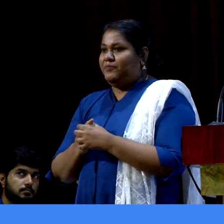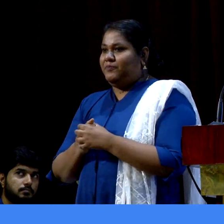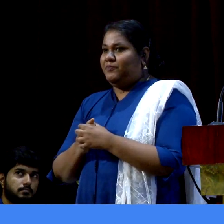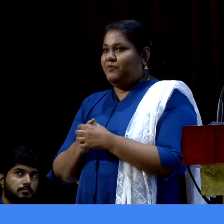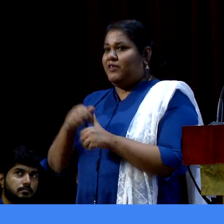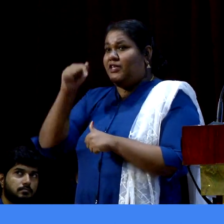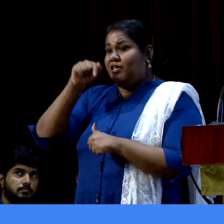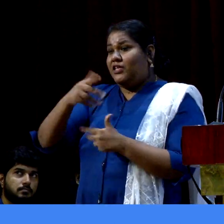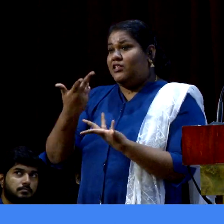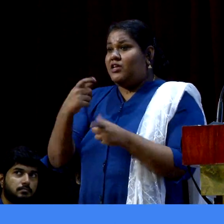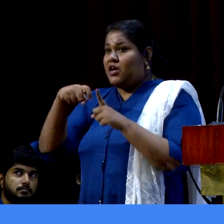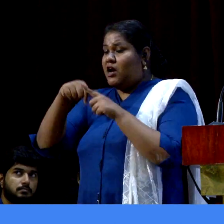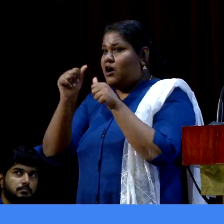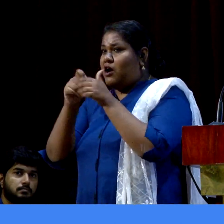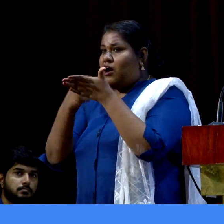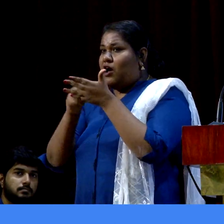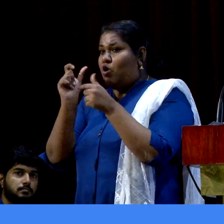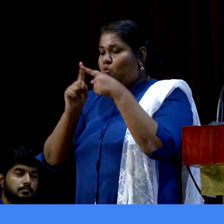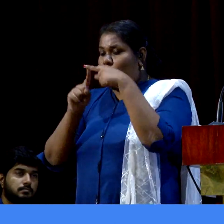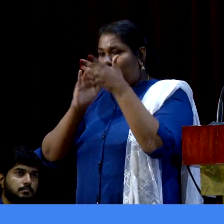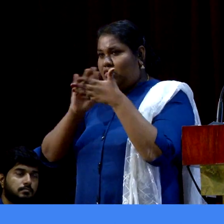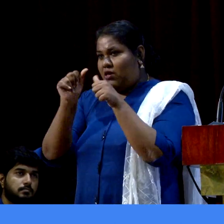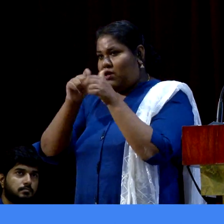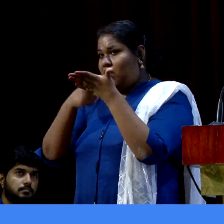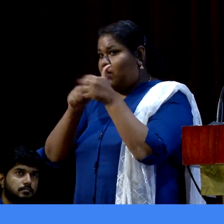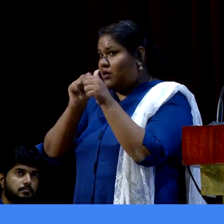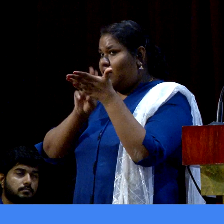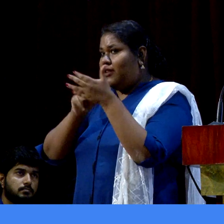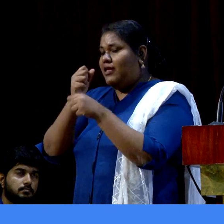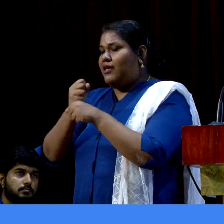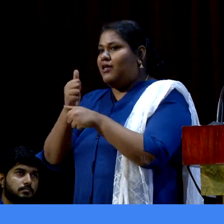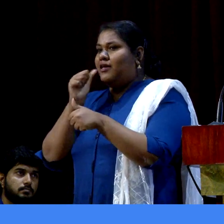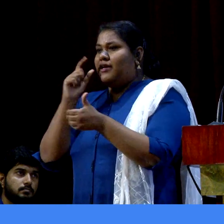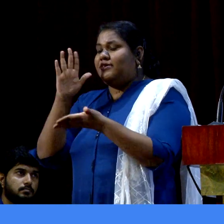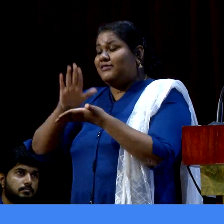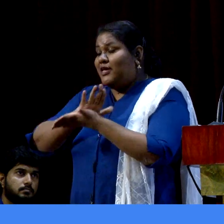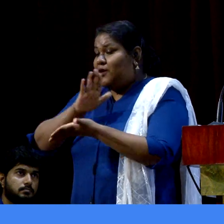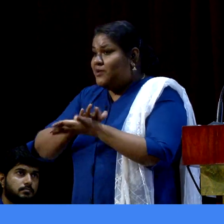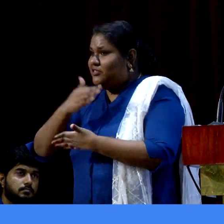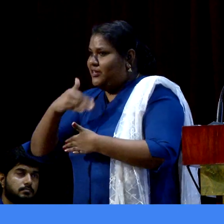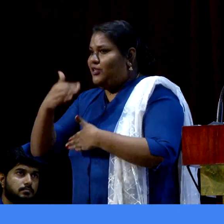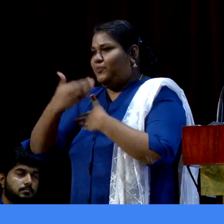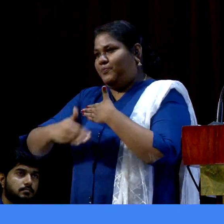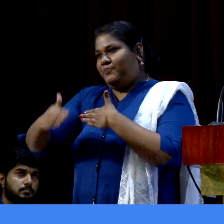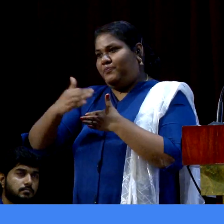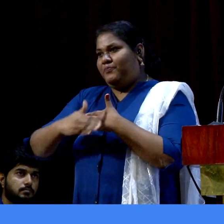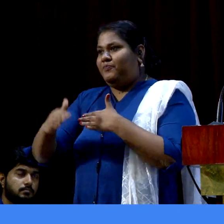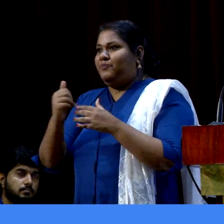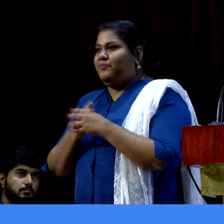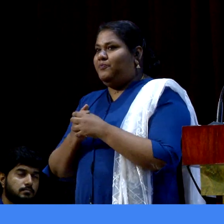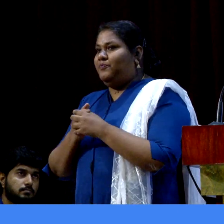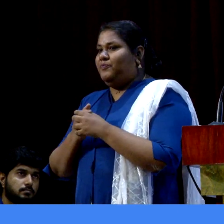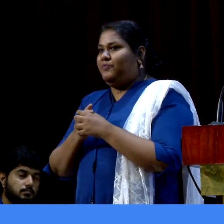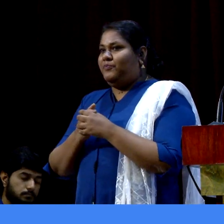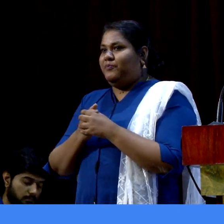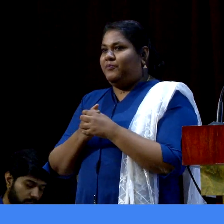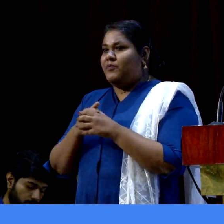இந்த கருத்தரங்கை ஒரு வார காலத்திற்கானதாய் தொடங்கப்பட்டு இன்றைக்கு நடந்து கொண்டிருக்கிறது. பல்வேறு அறிஞர்கள்